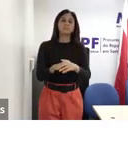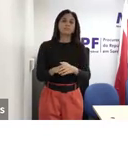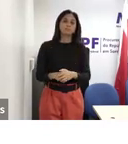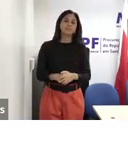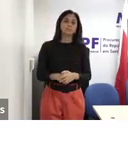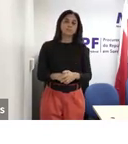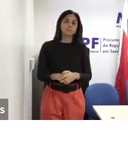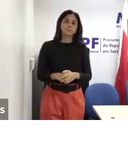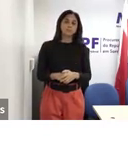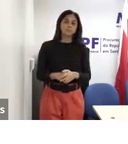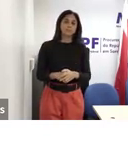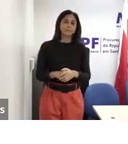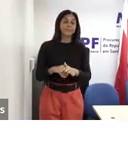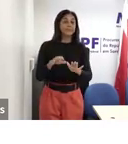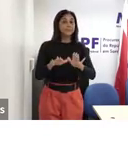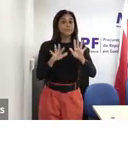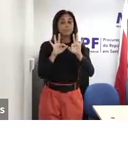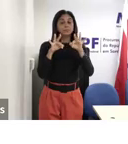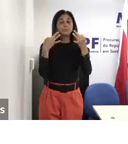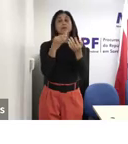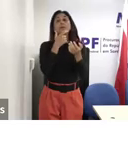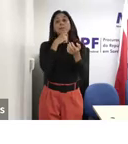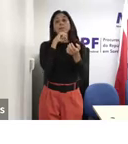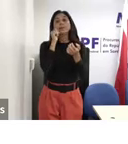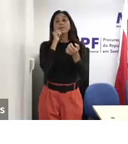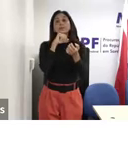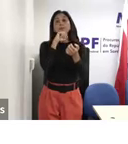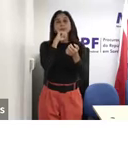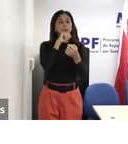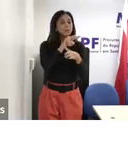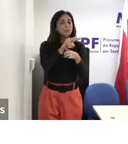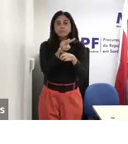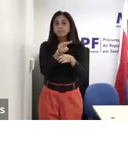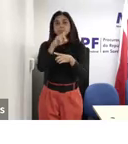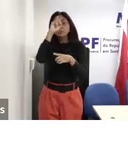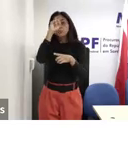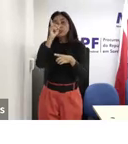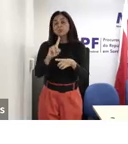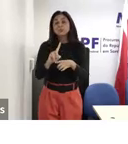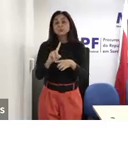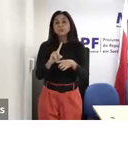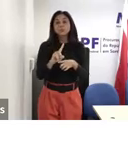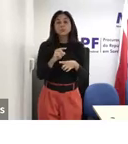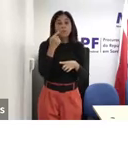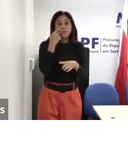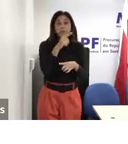quando o pai a mãe é o responsável fazer a supervisão não basta pegar o celular